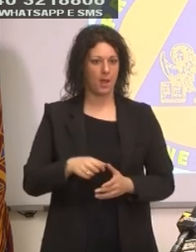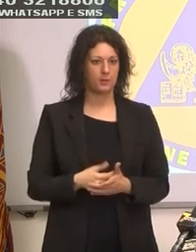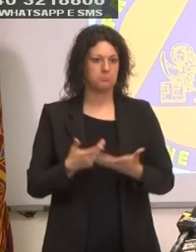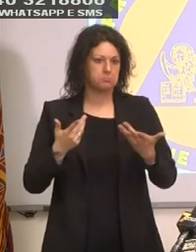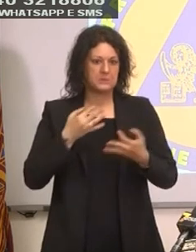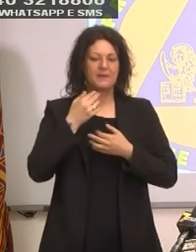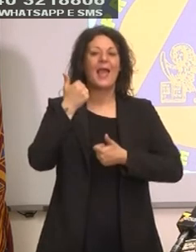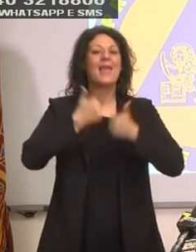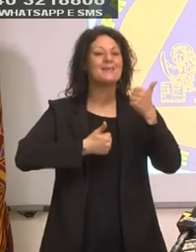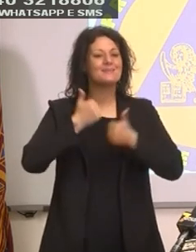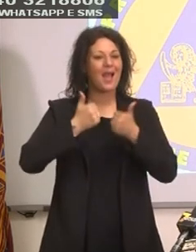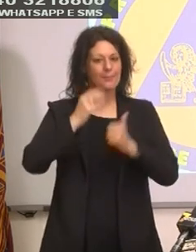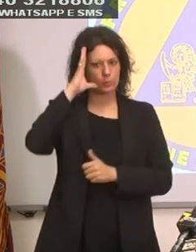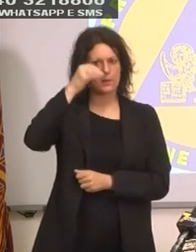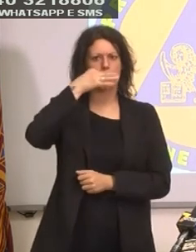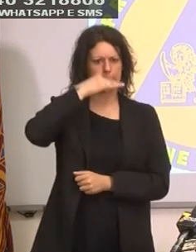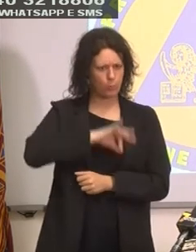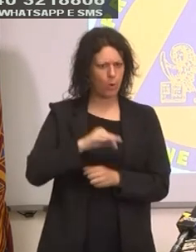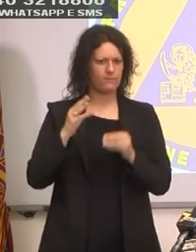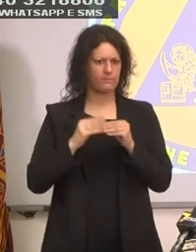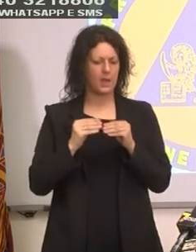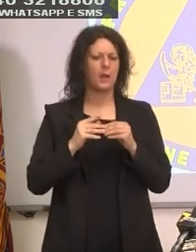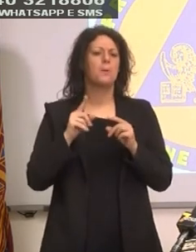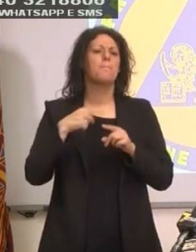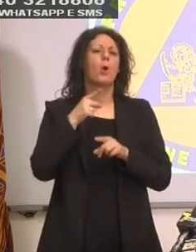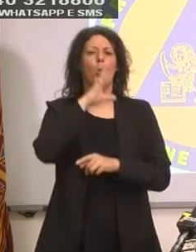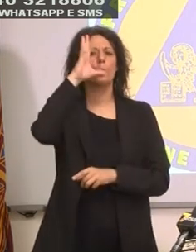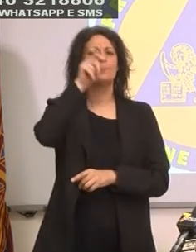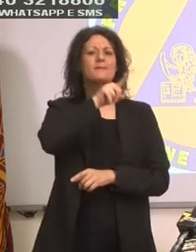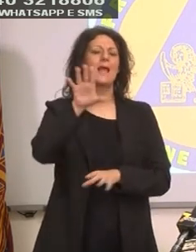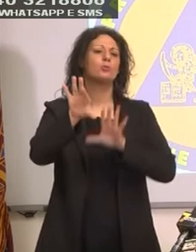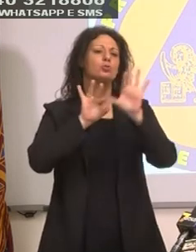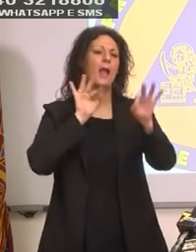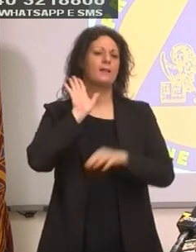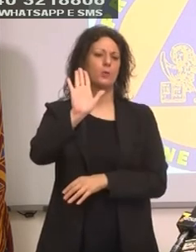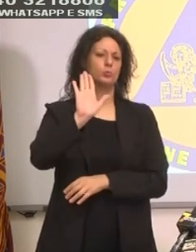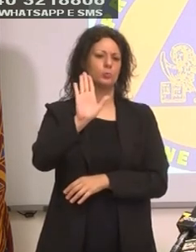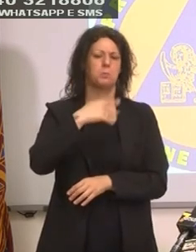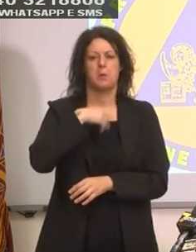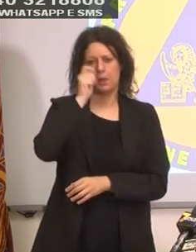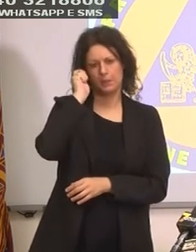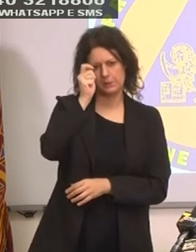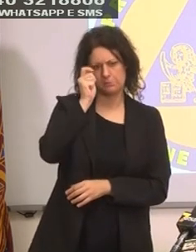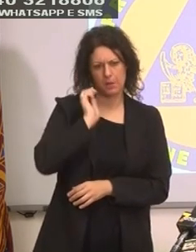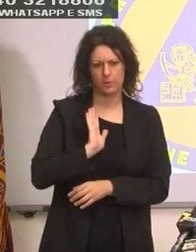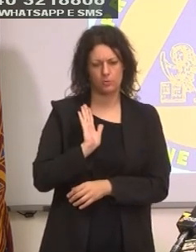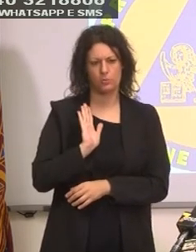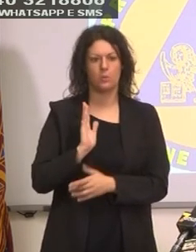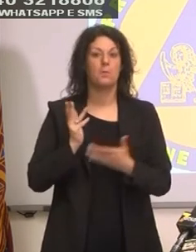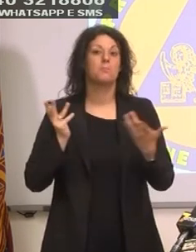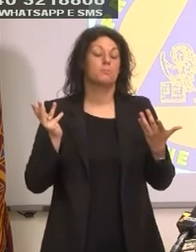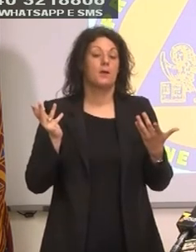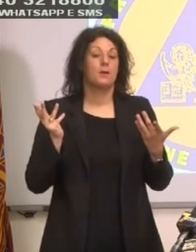si possono fare, poi io rispetto la scelta dell'università, voglio essere, non mi permetto di fare ingressi a gamba tesa, però